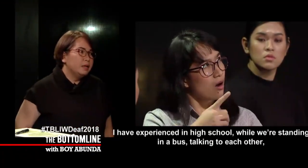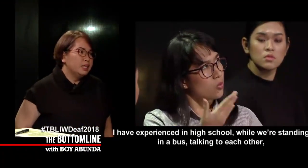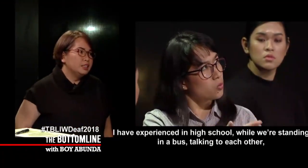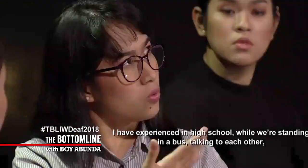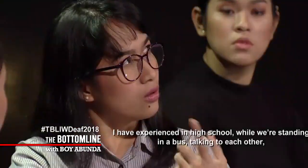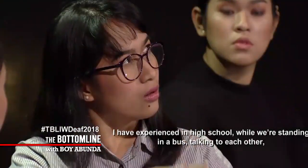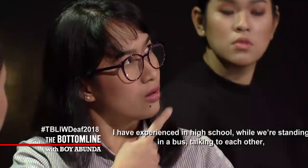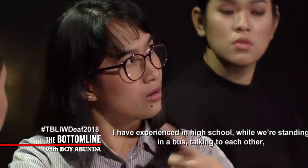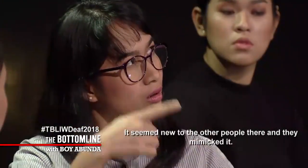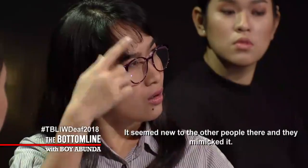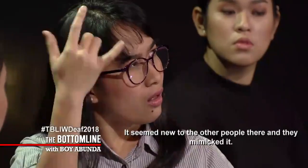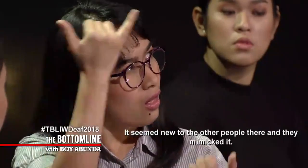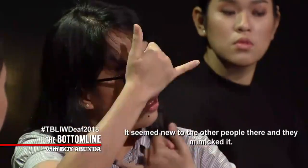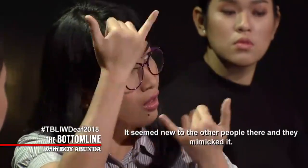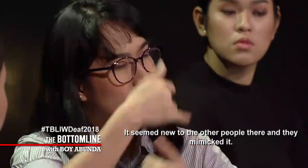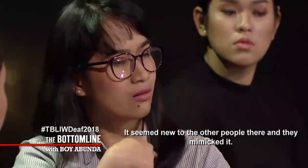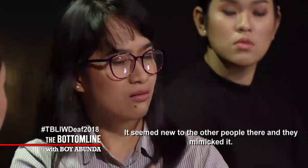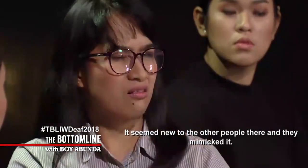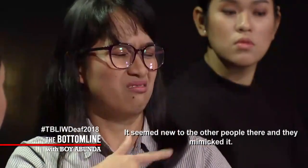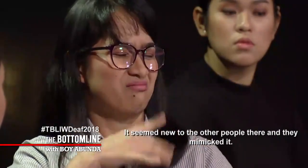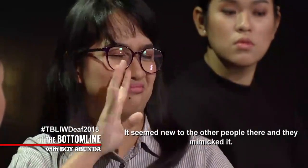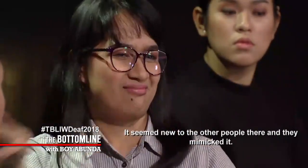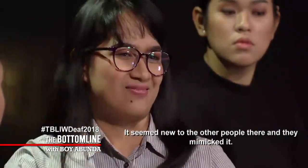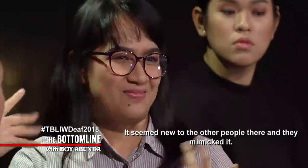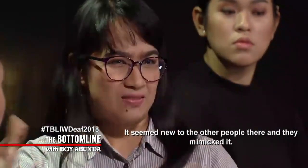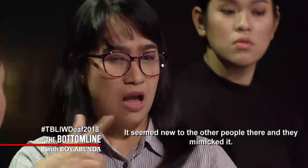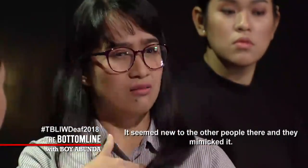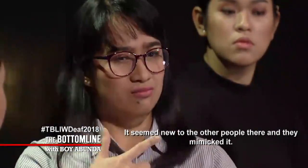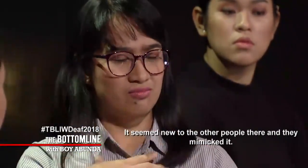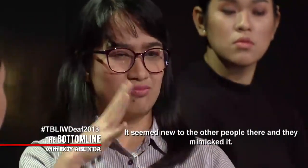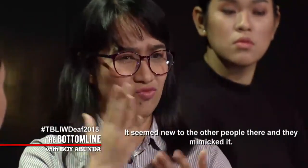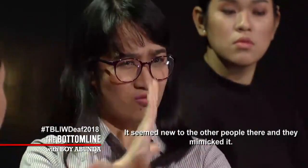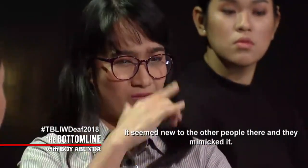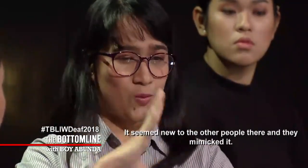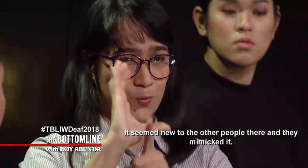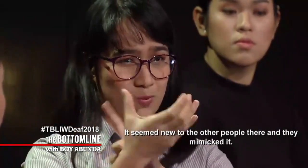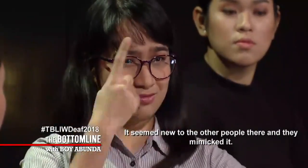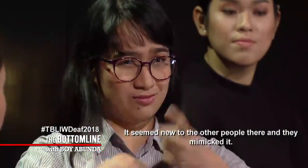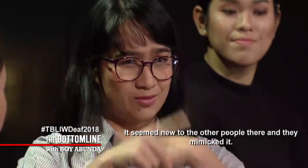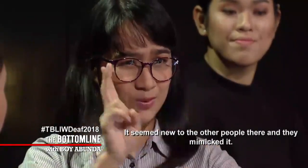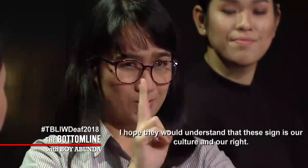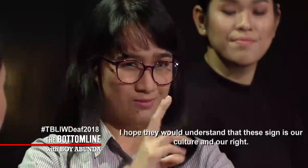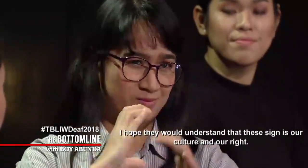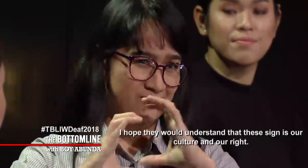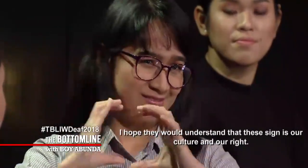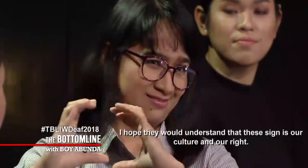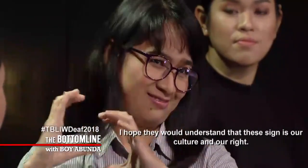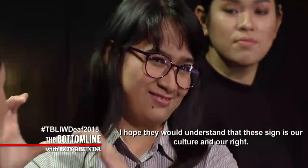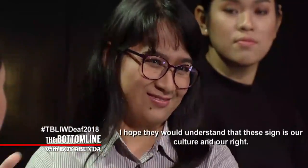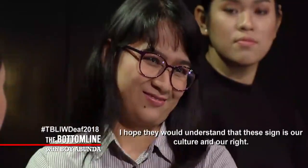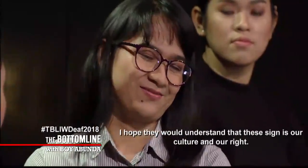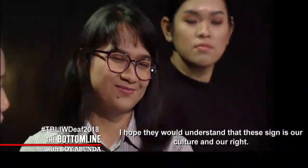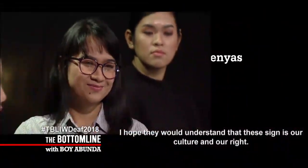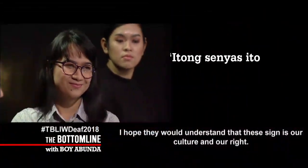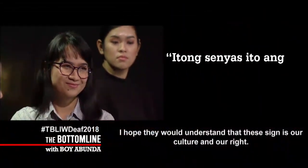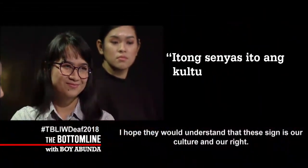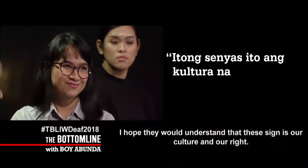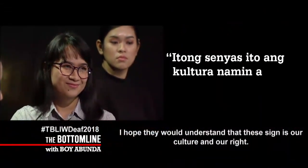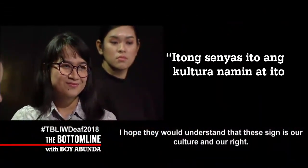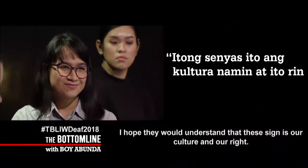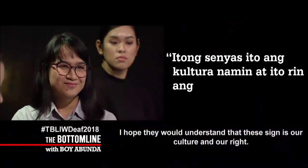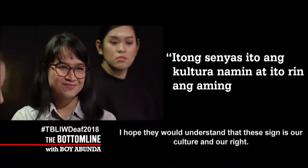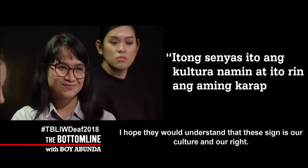sa bus, tapos nagkakwentuhan, parang bago sa mata ng mga tao, tapos ginagaya-gaya nila. Sana maintindihan nila na itong